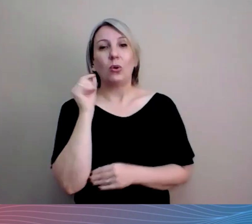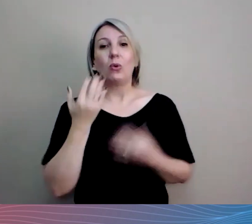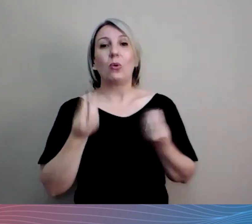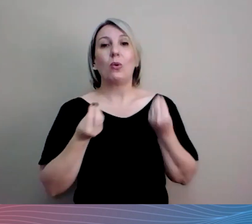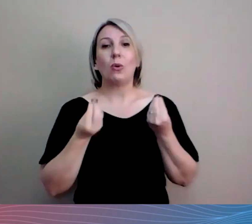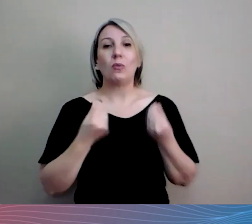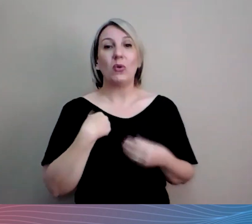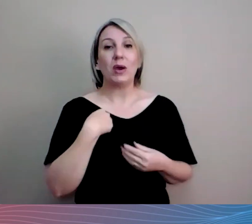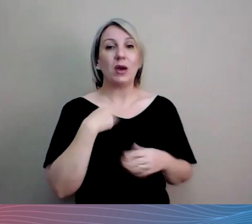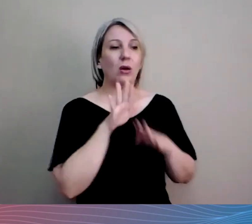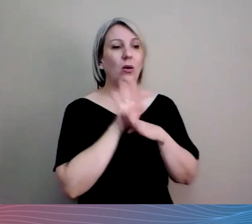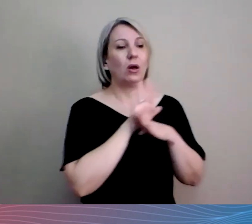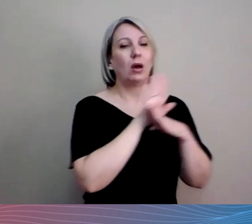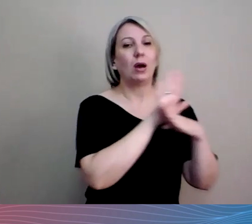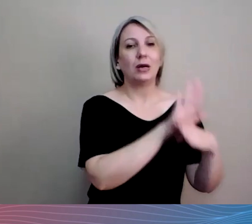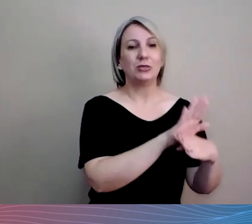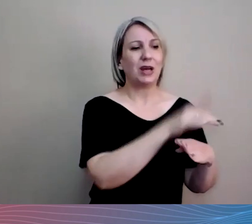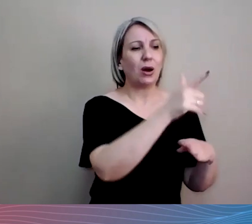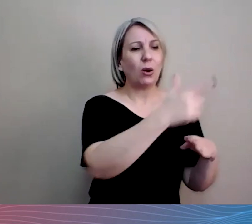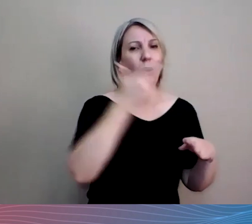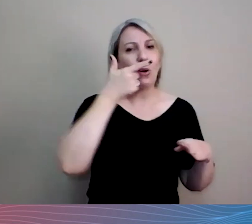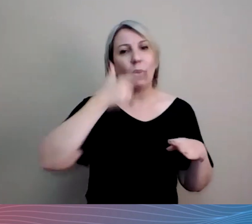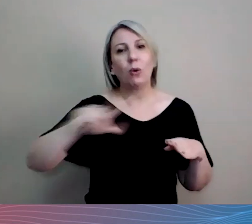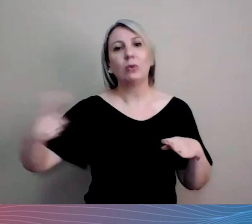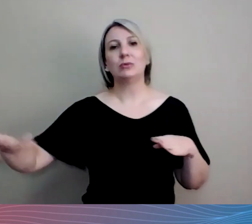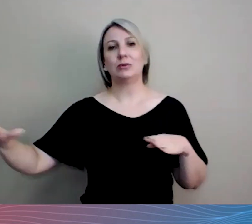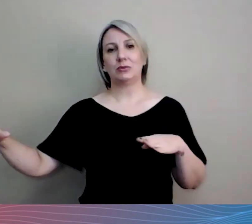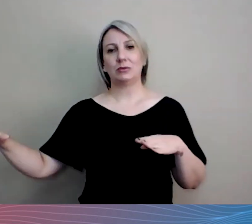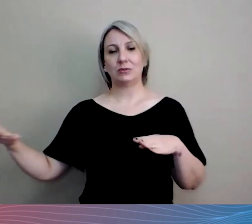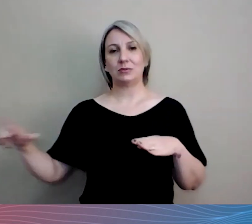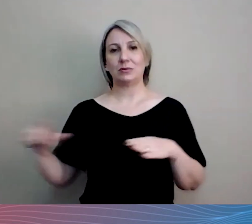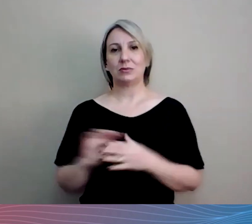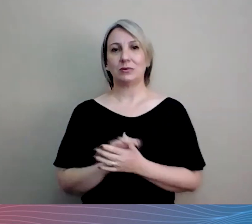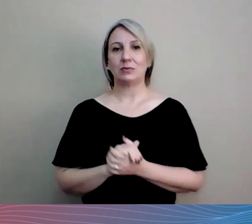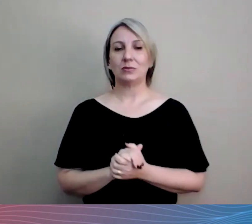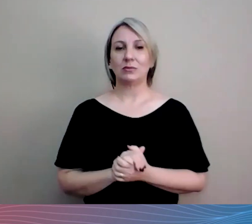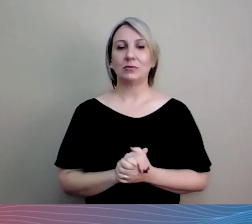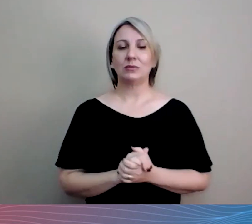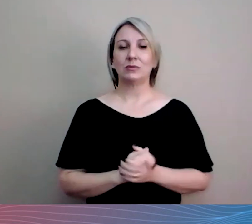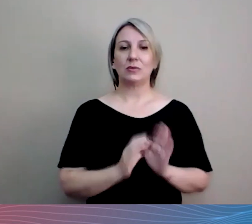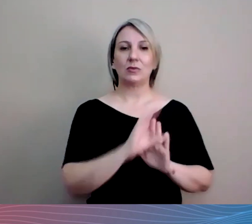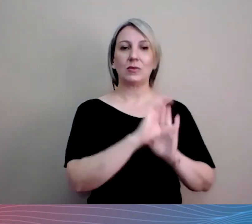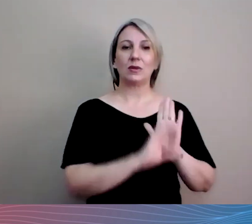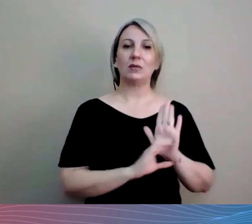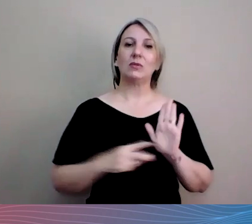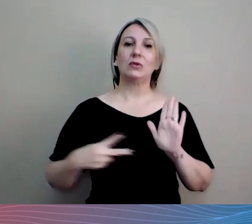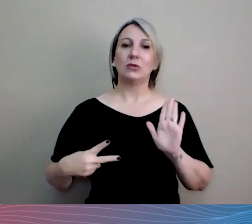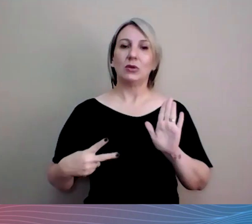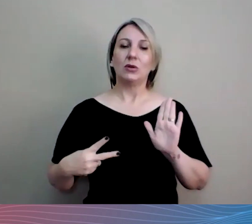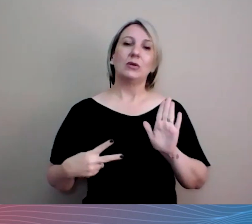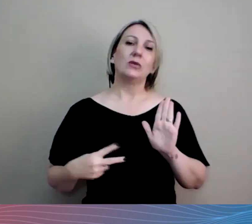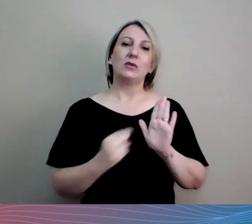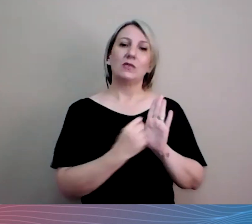vamos ajudar, dar apoio para os irmãos, tá bom? E capítulo 2, de 1 a 4, eu li ontem